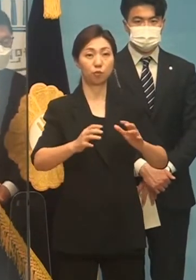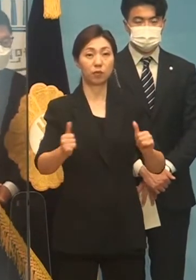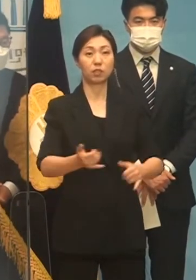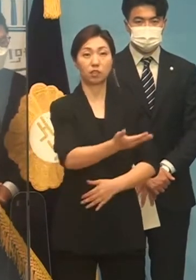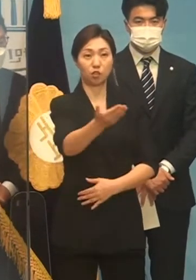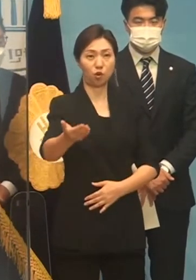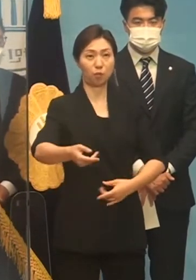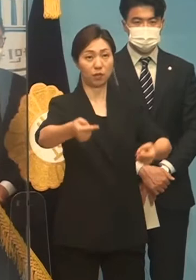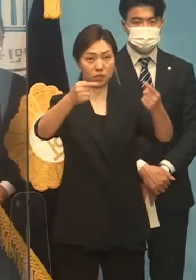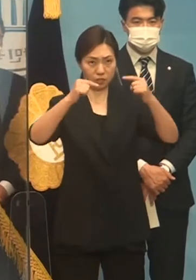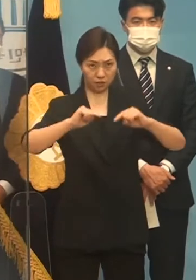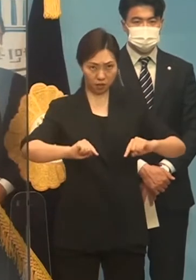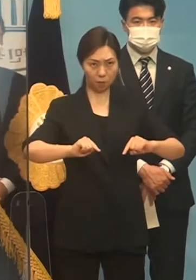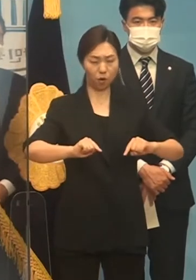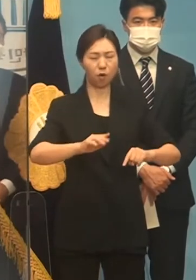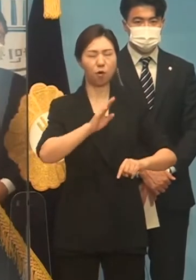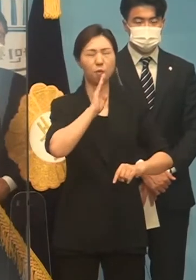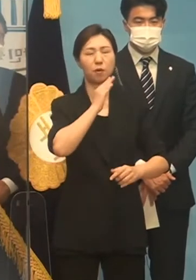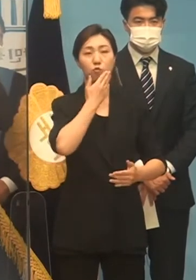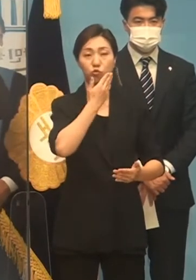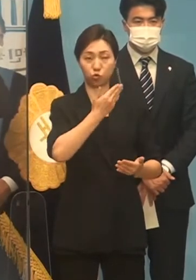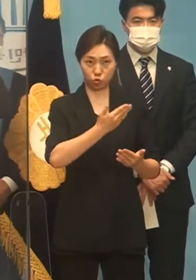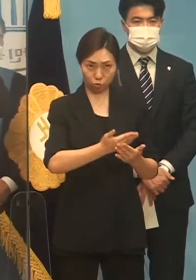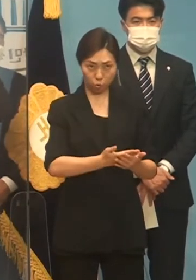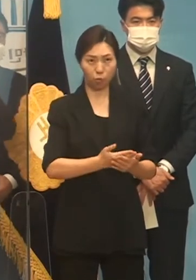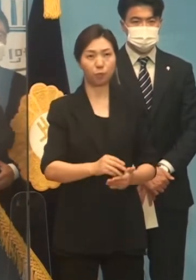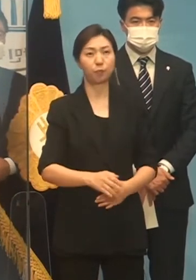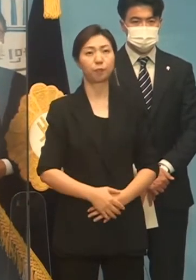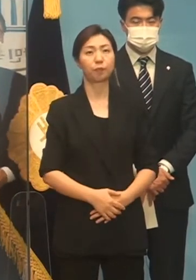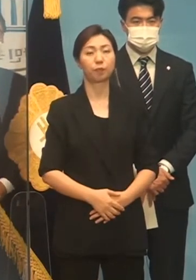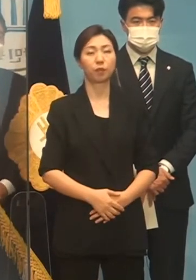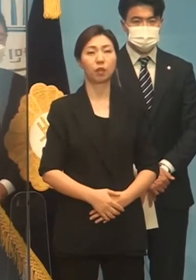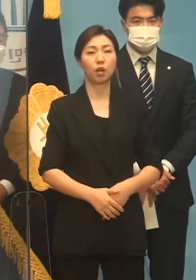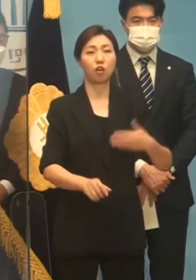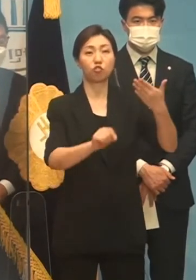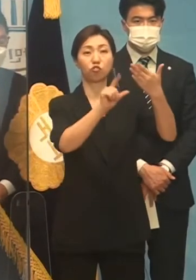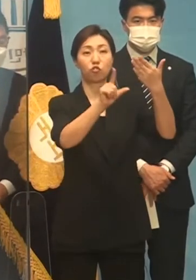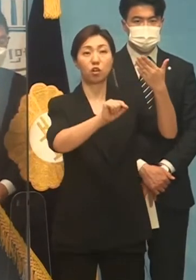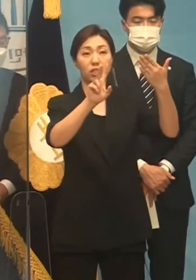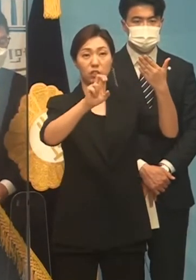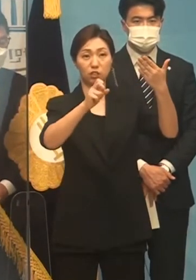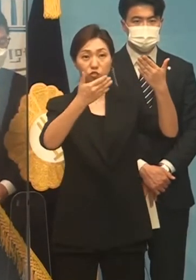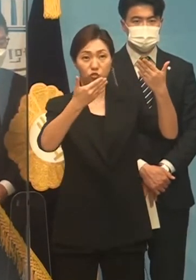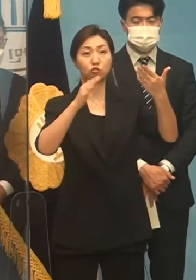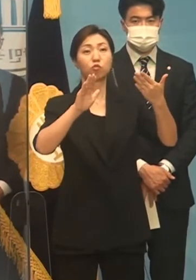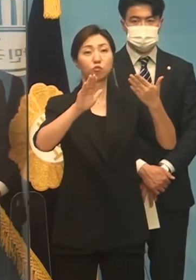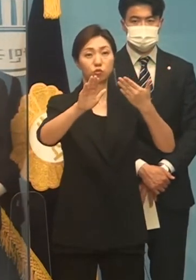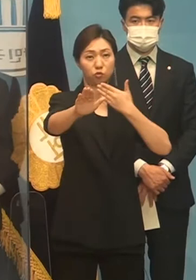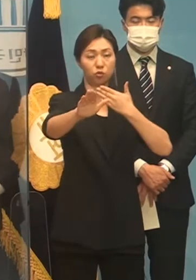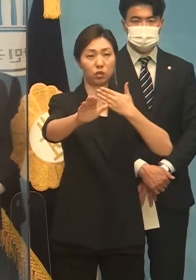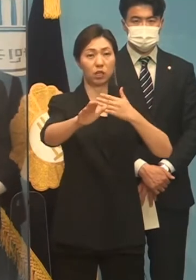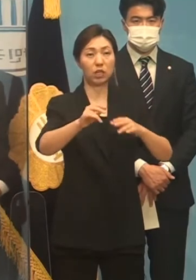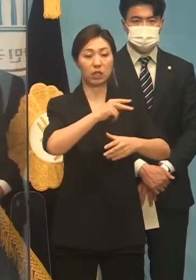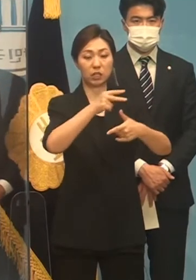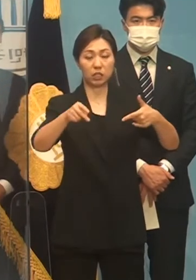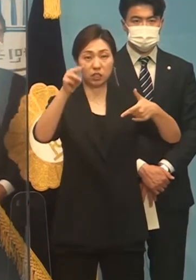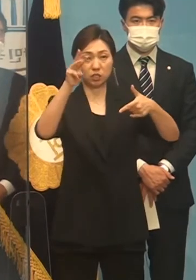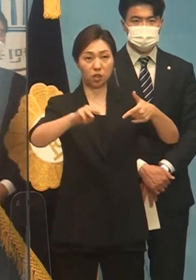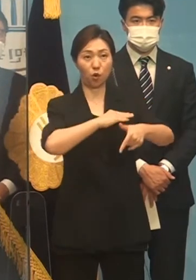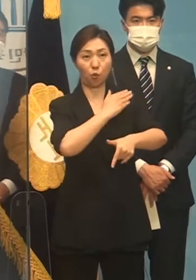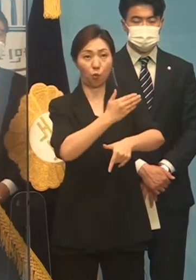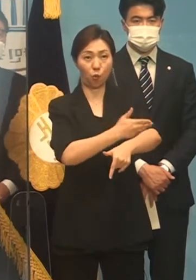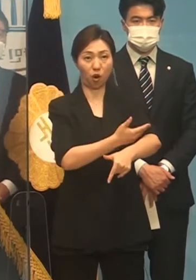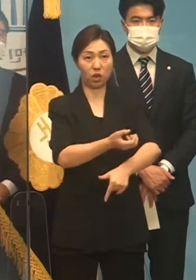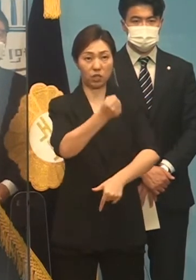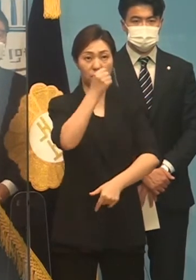오늘부터가 정말 중요합니다. 오늘 4월 29일부터 인천지역 권리당원 대의원의